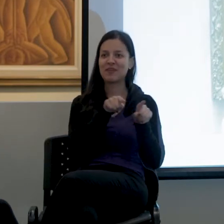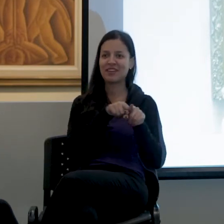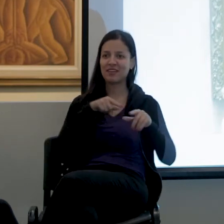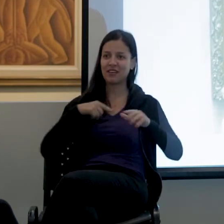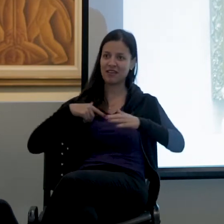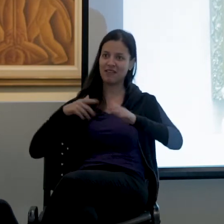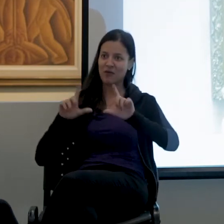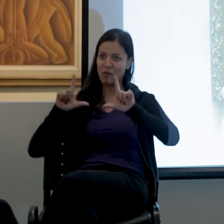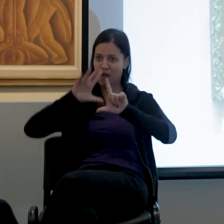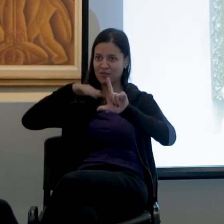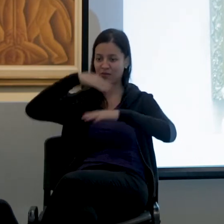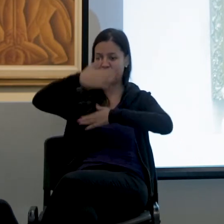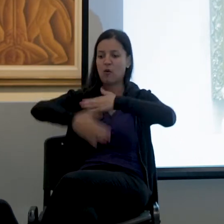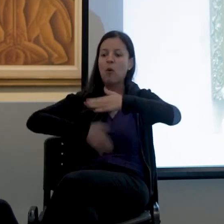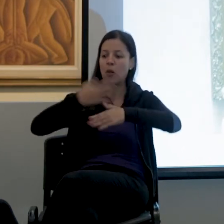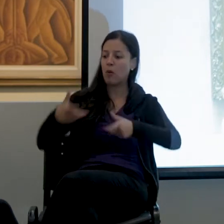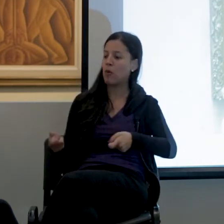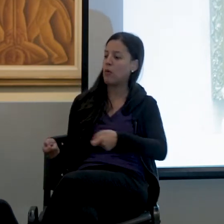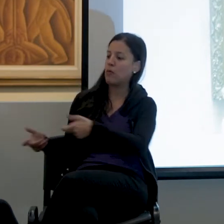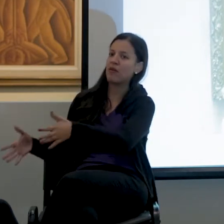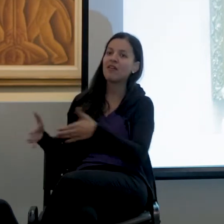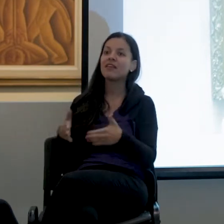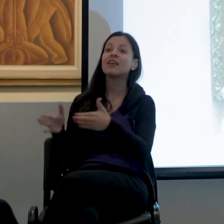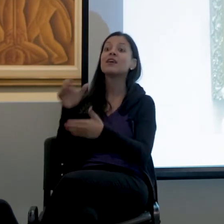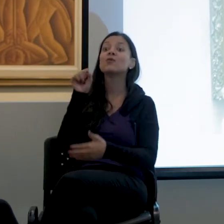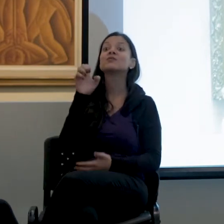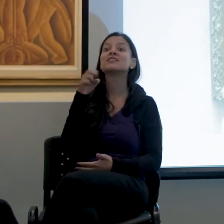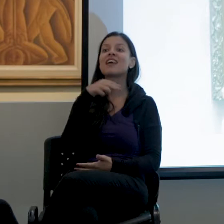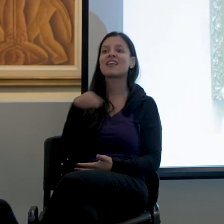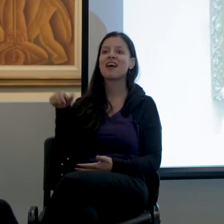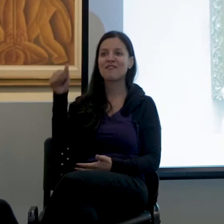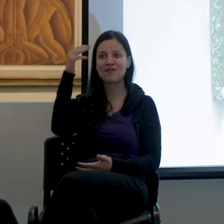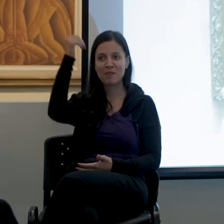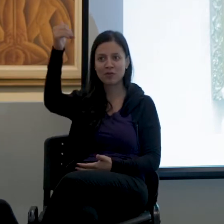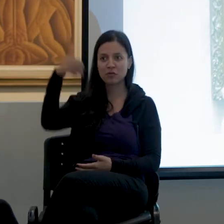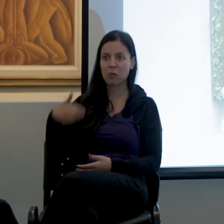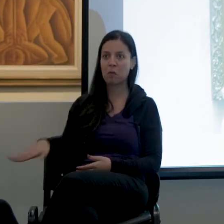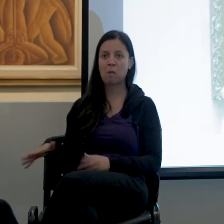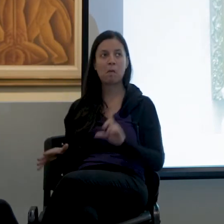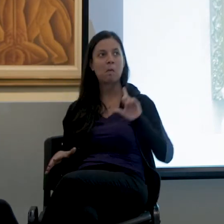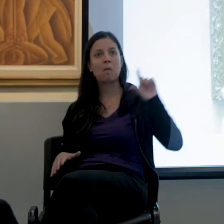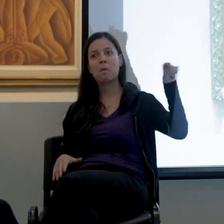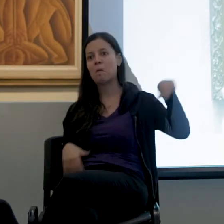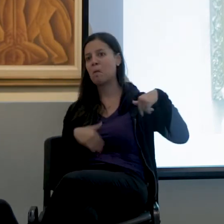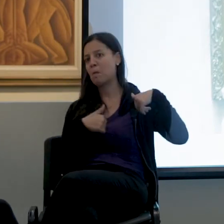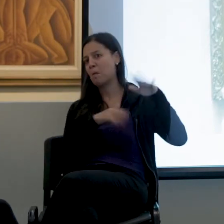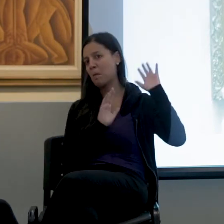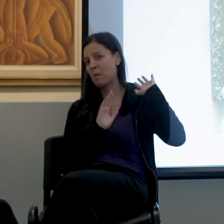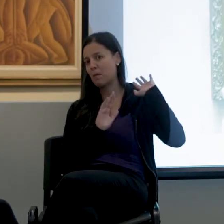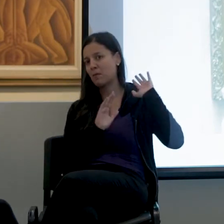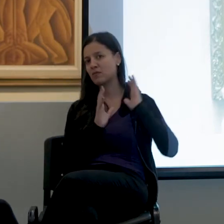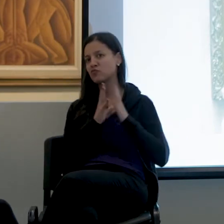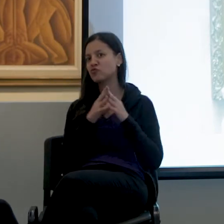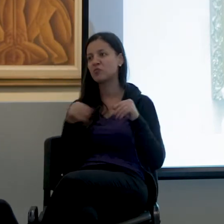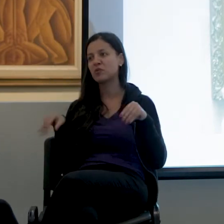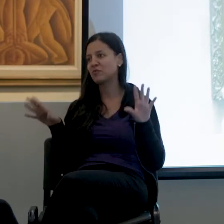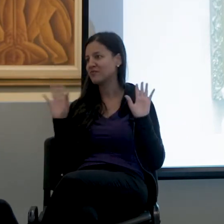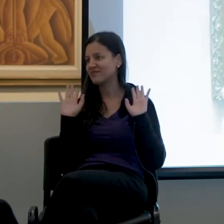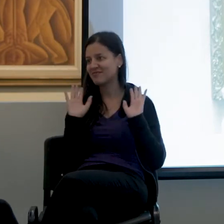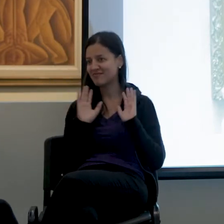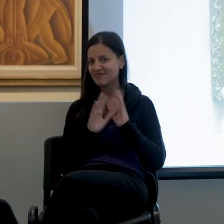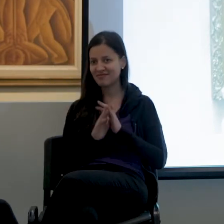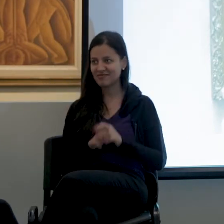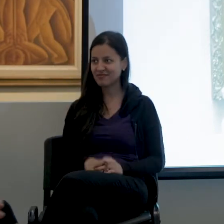pano. Ela teve... Aí isso aqui de cair na água, sumir e desaparecer para sempre. Veja só coisa, história boa,